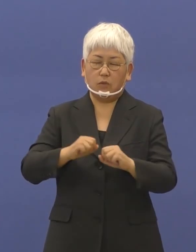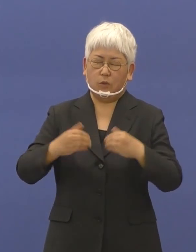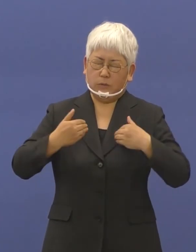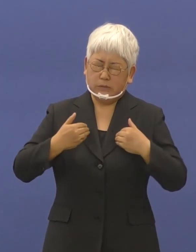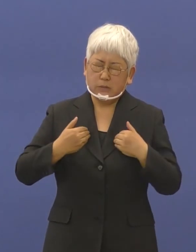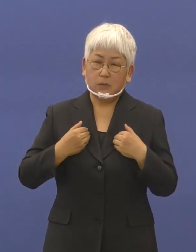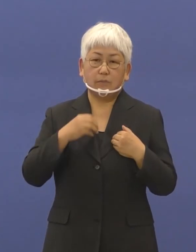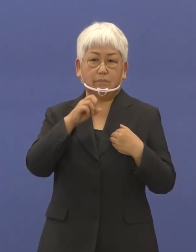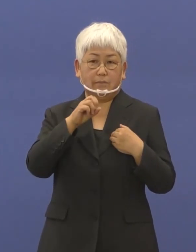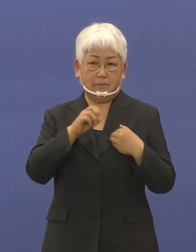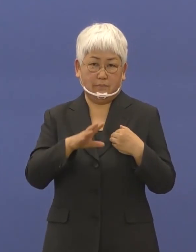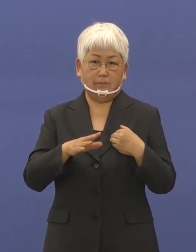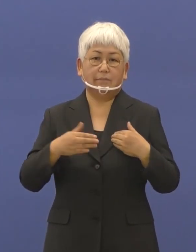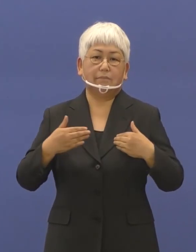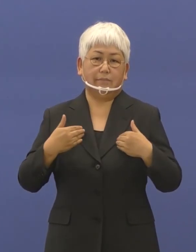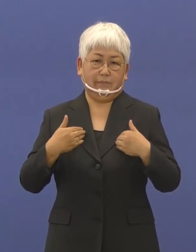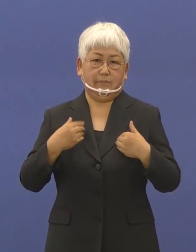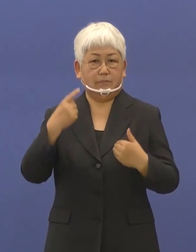と思います。